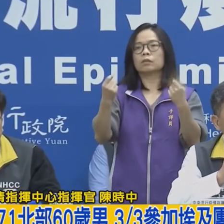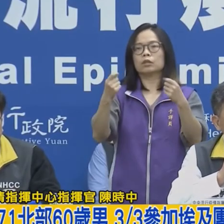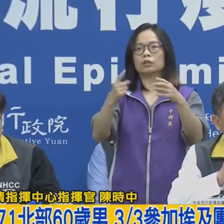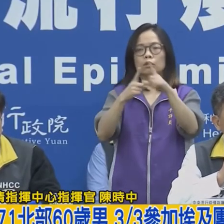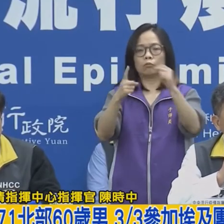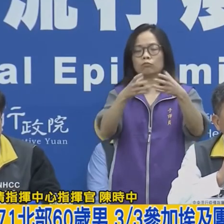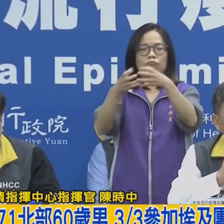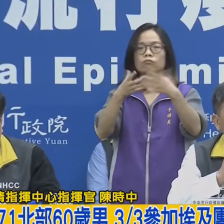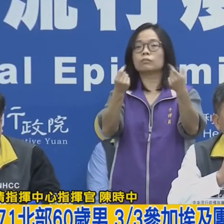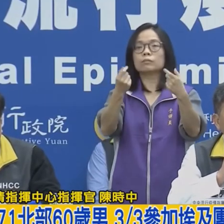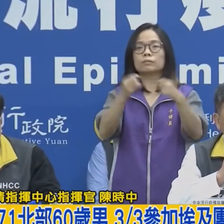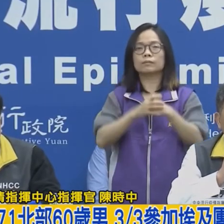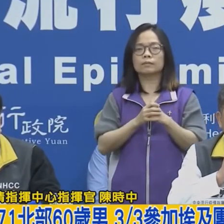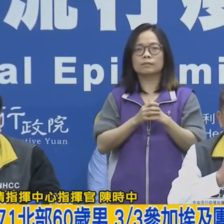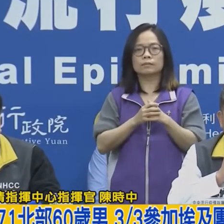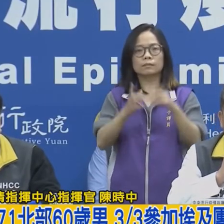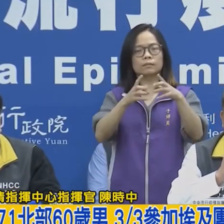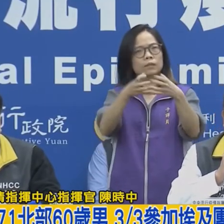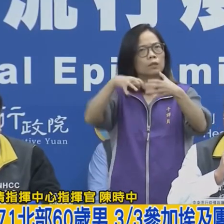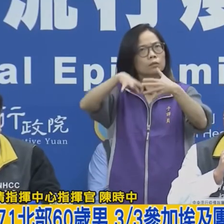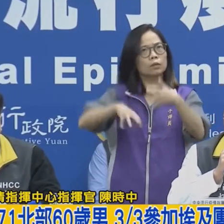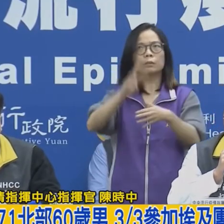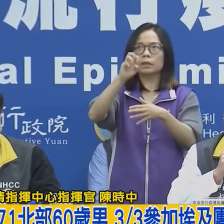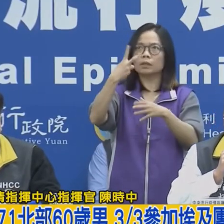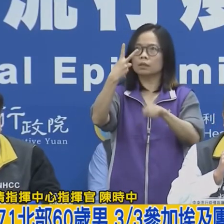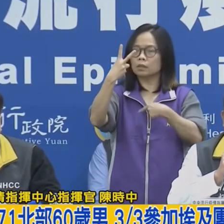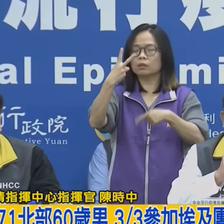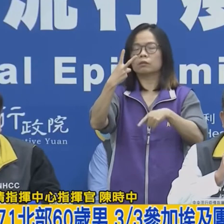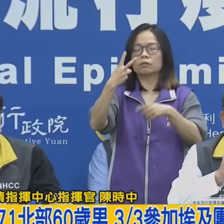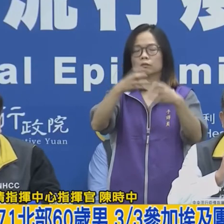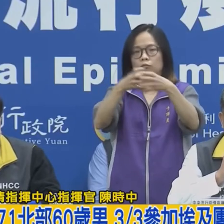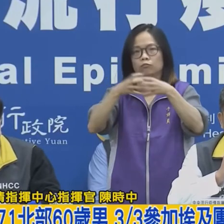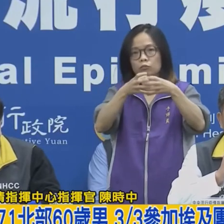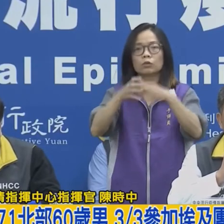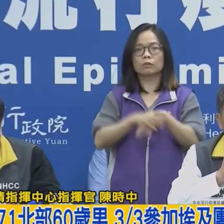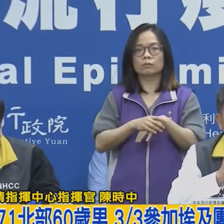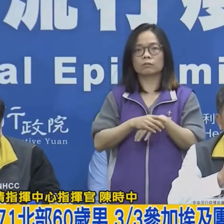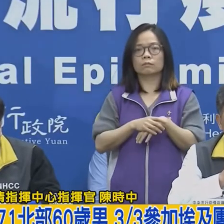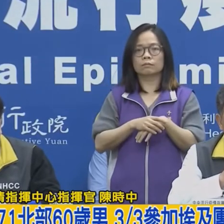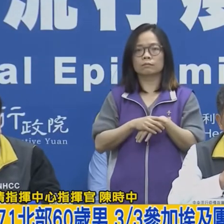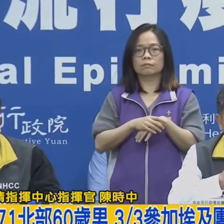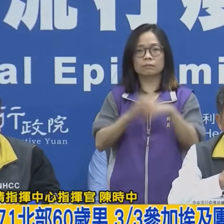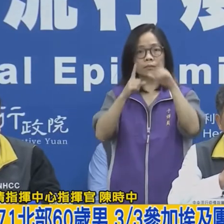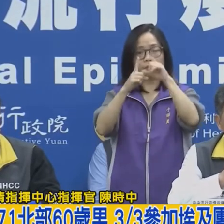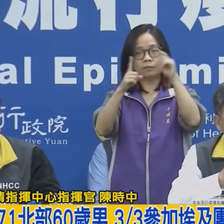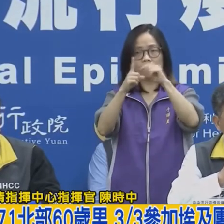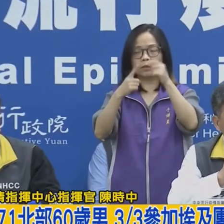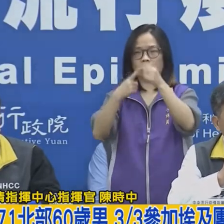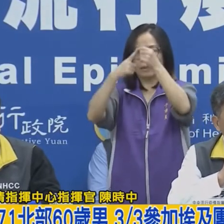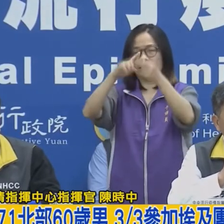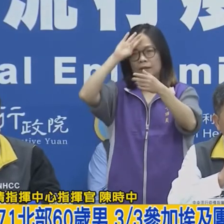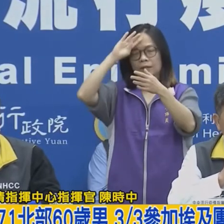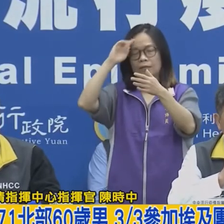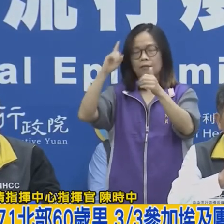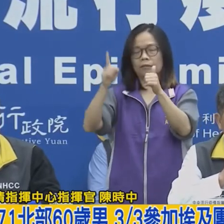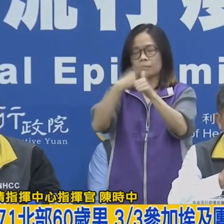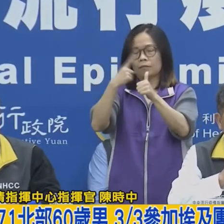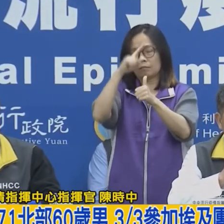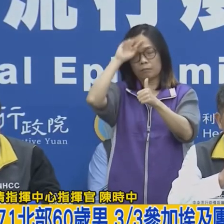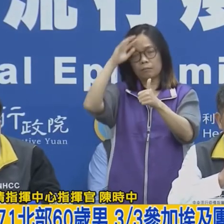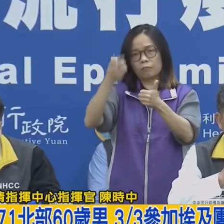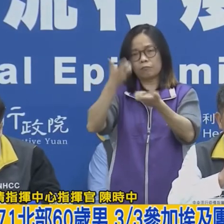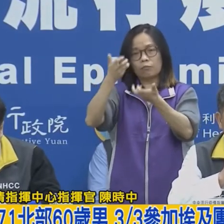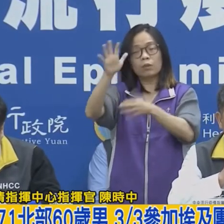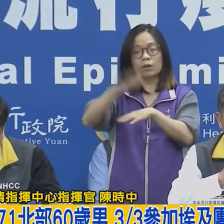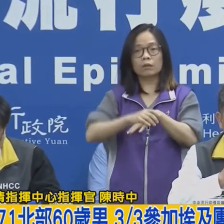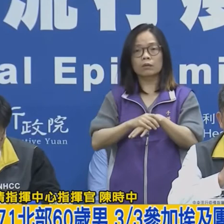同一团，那一团大概是32人的一团嘛，那零队，他第一个他发病，那今